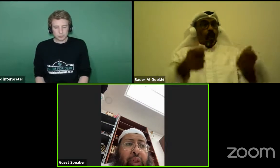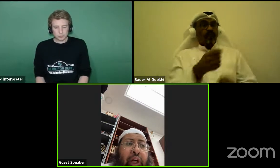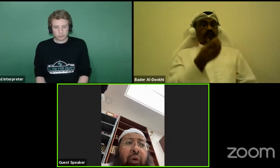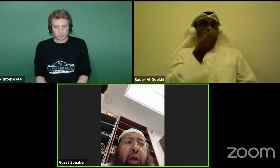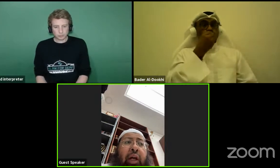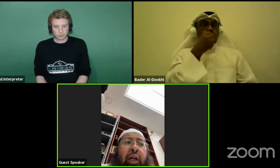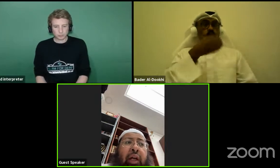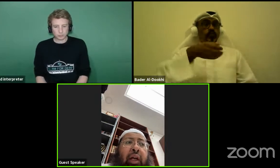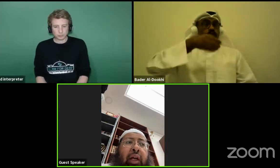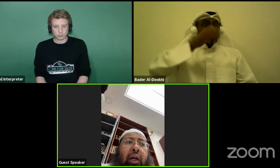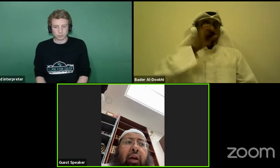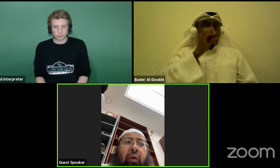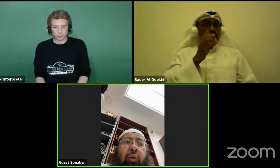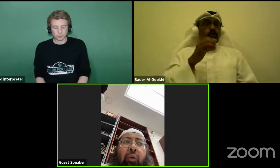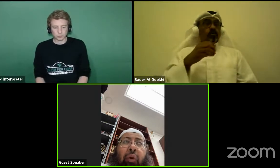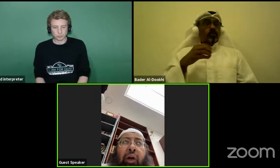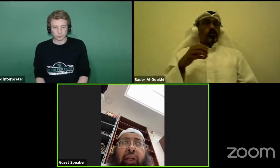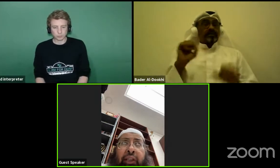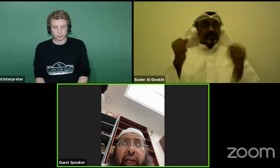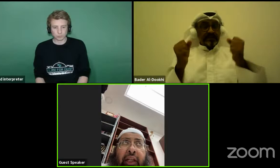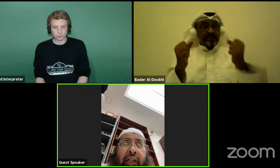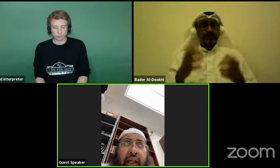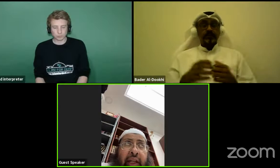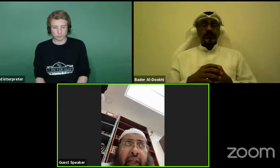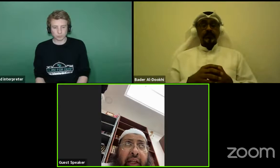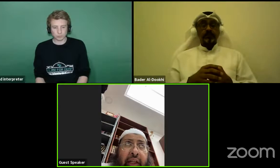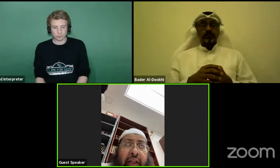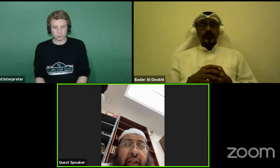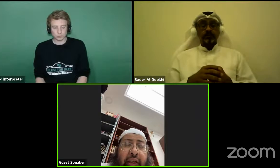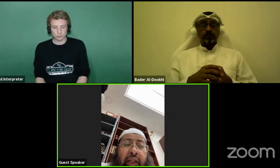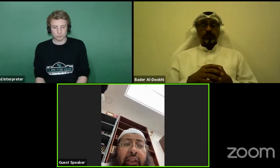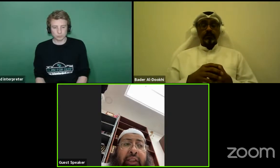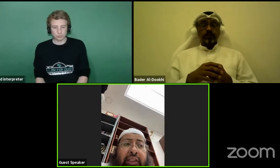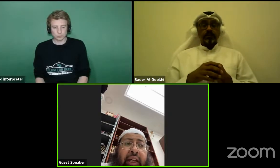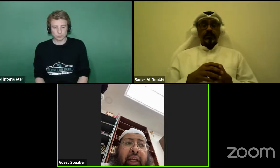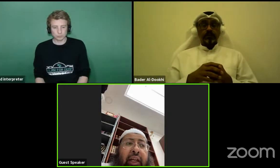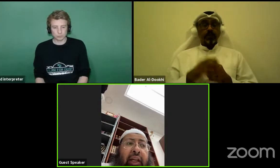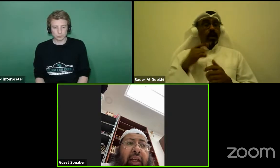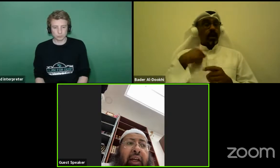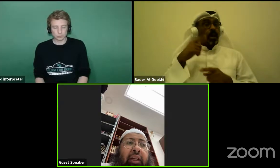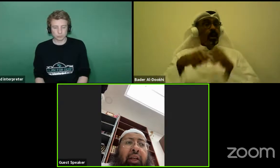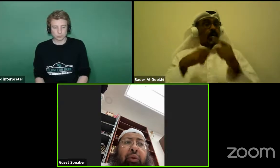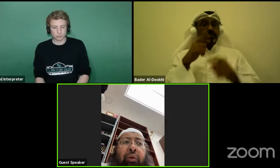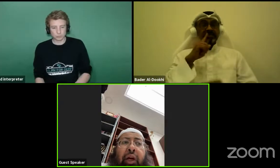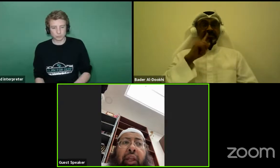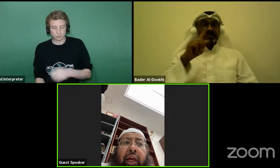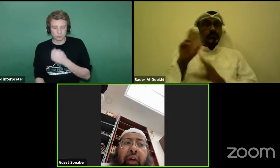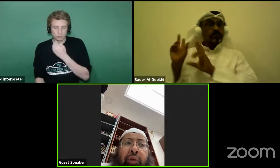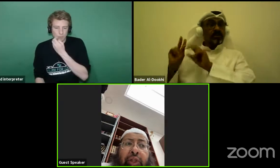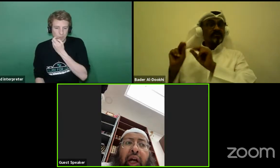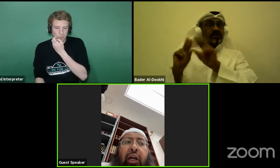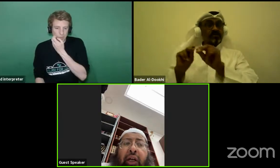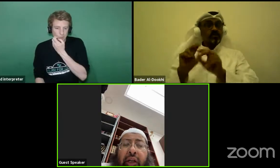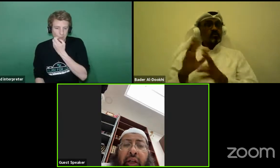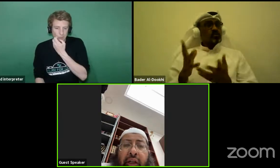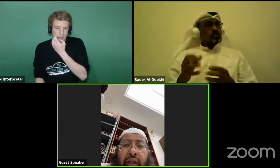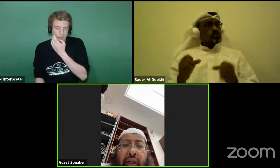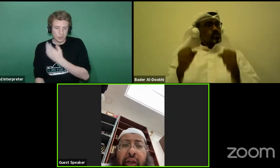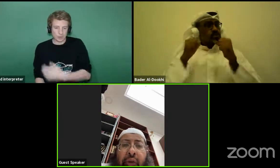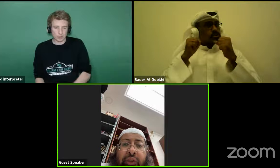والشرب والشهوة وقد اعتادت عليه طيلة السنة، قد يكون هذا أمر